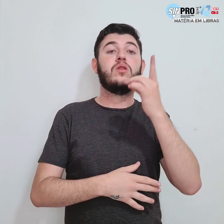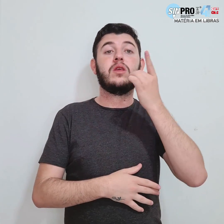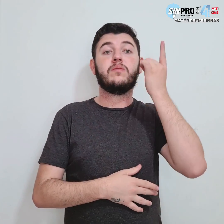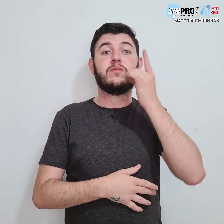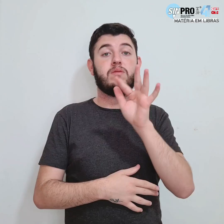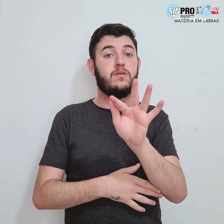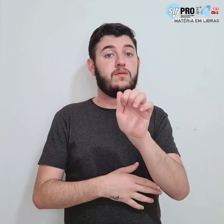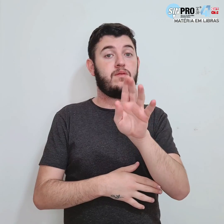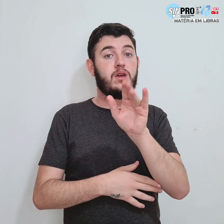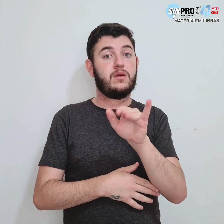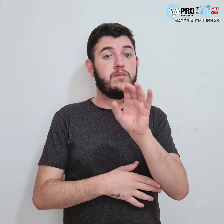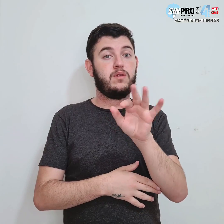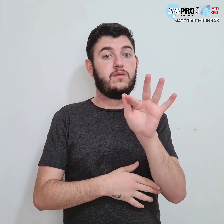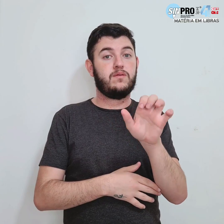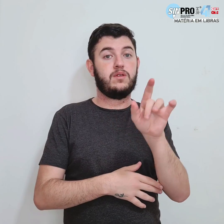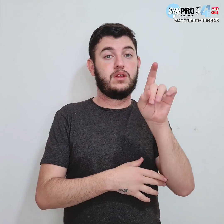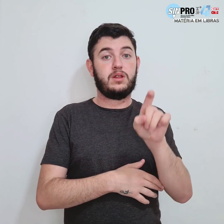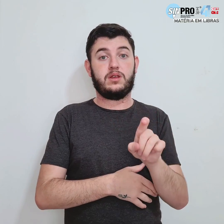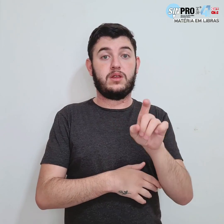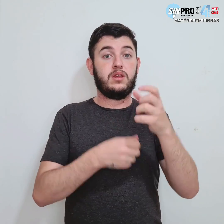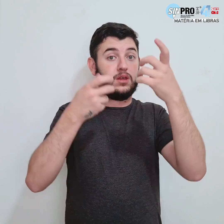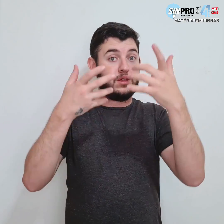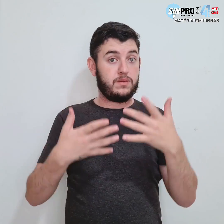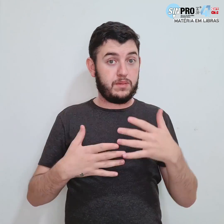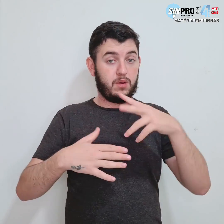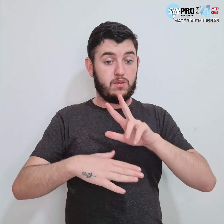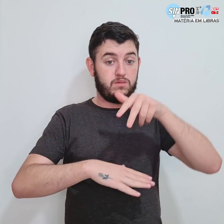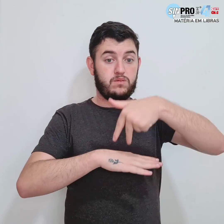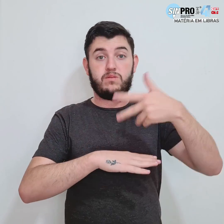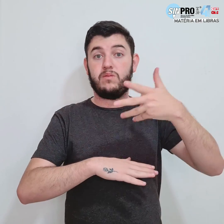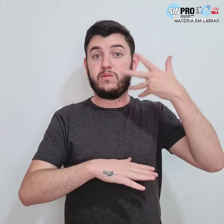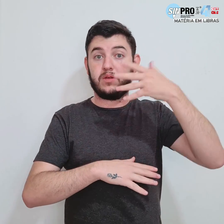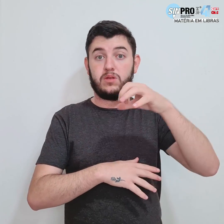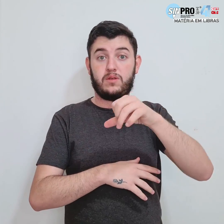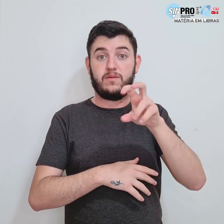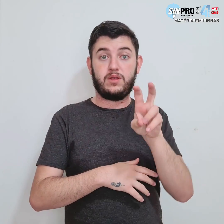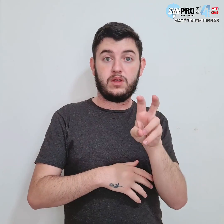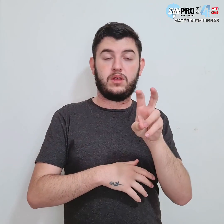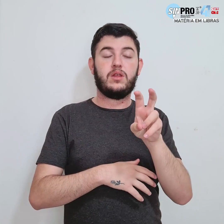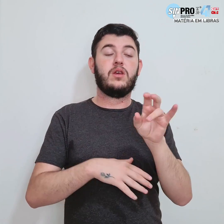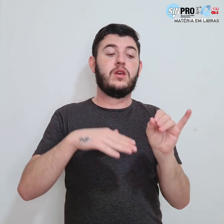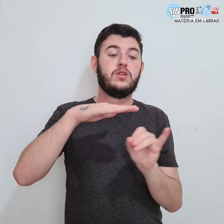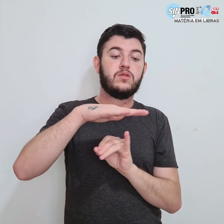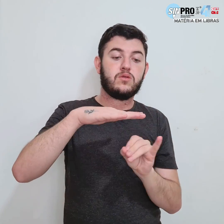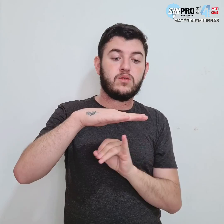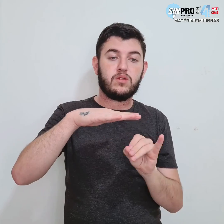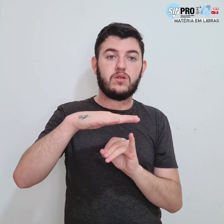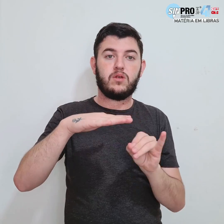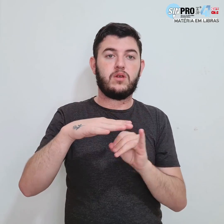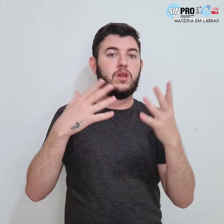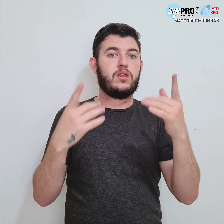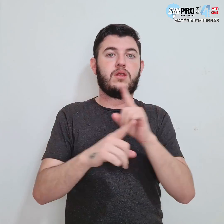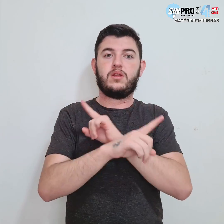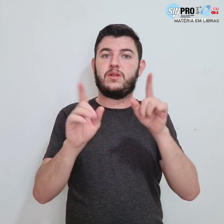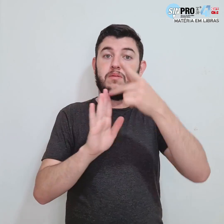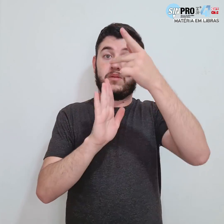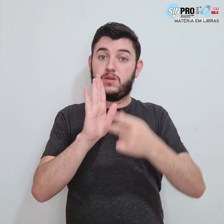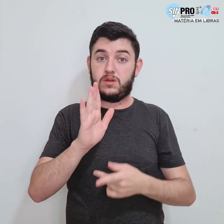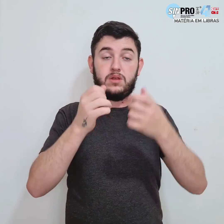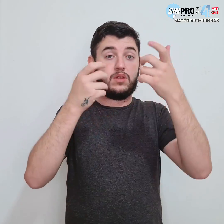Félix disse na tribuna que as 95 entidades que divulgaram nota pública de repúdio declararam preocupações